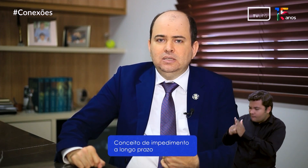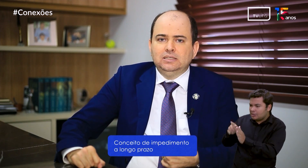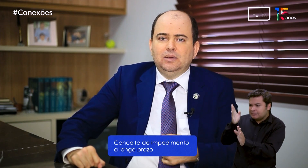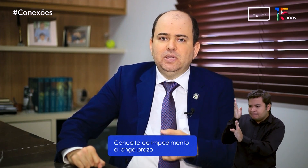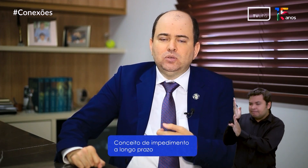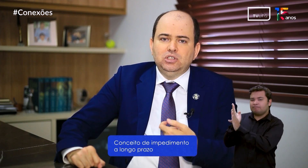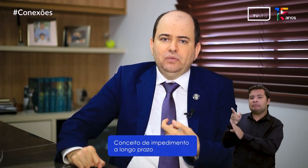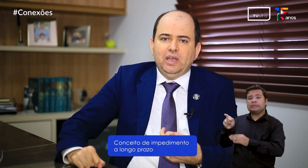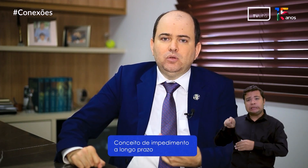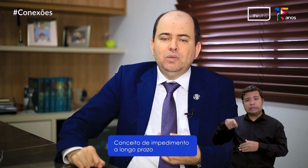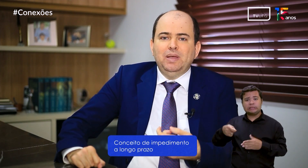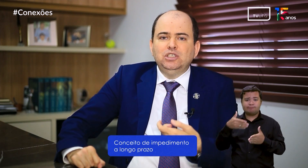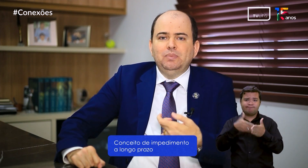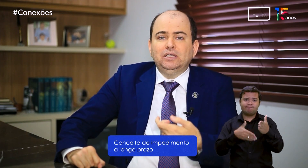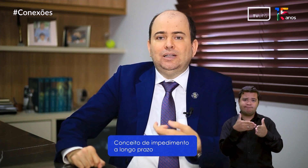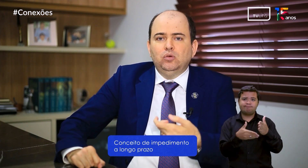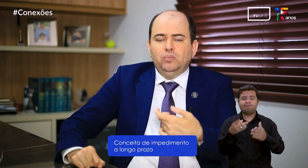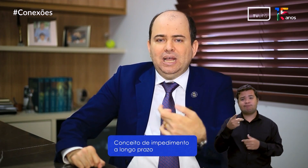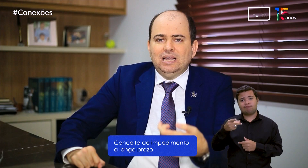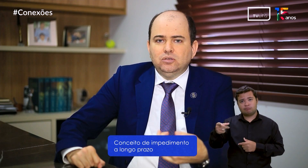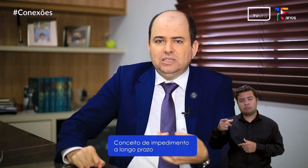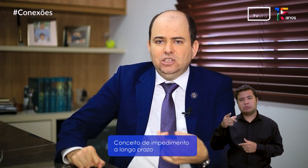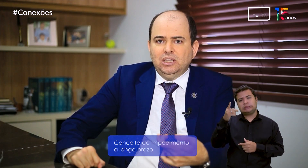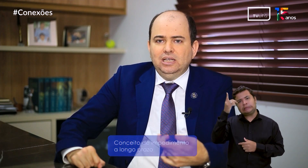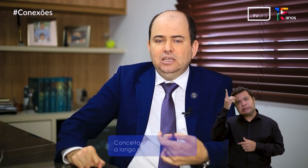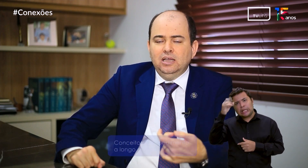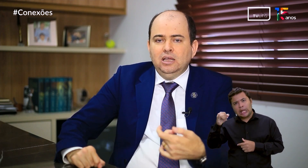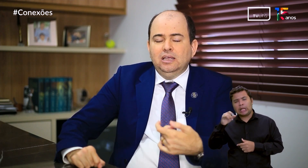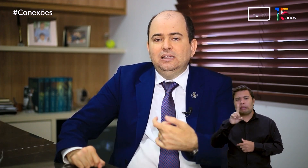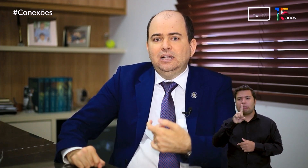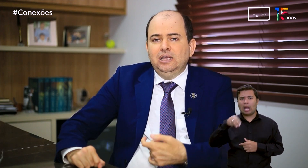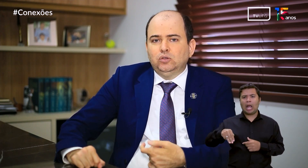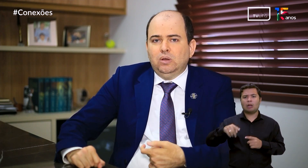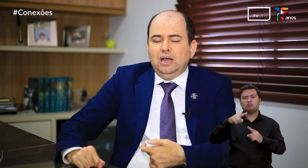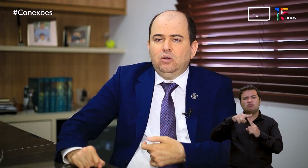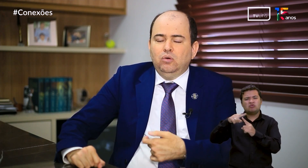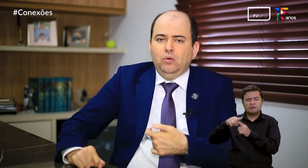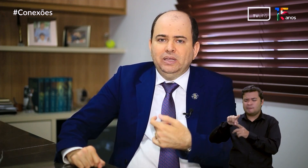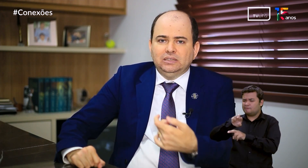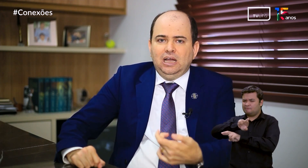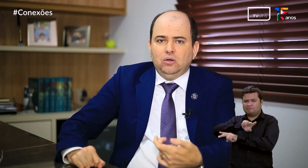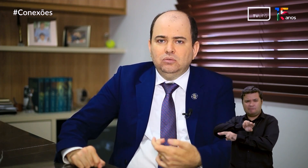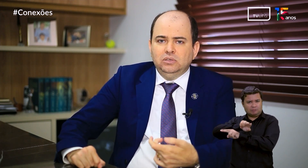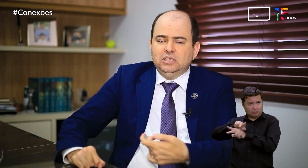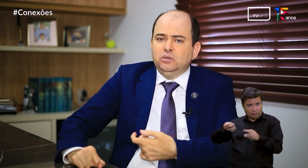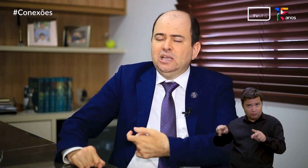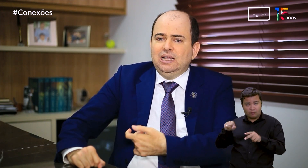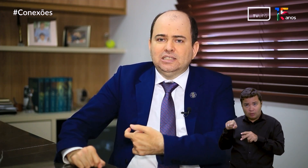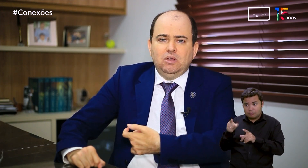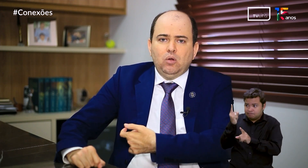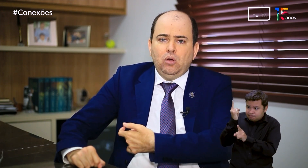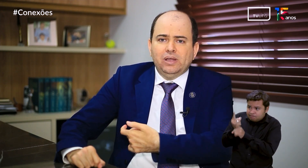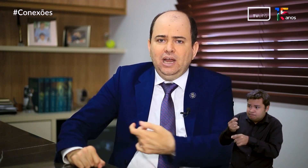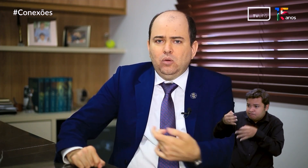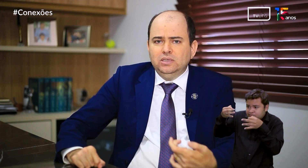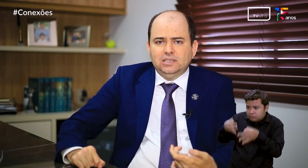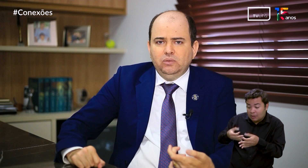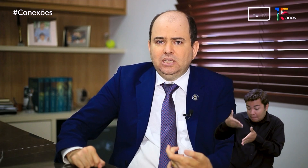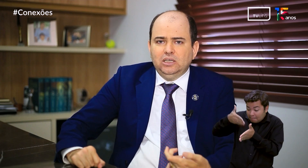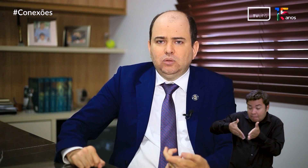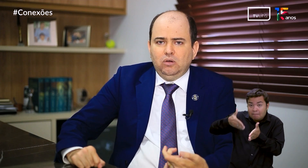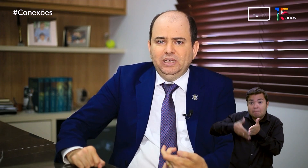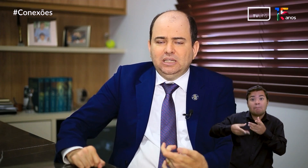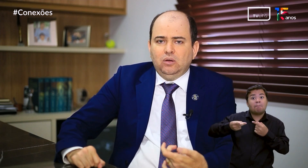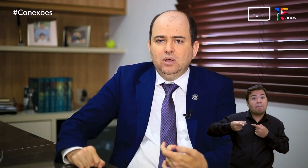avaliação, se a pessoa tiver um impedimento a longo prazo, seja ele intelectual ou mental, isso em relação a qualquer